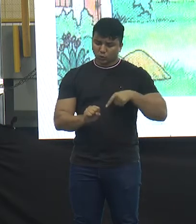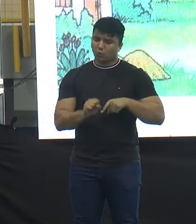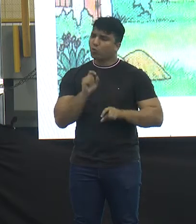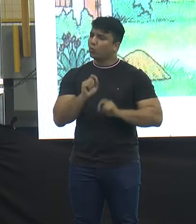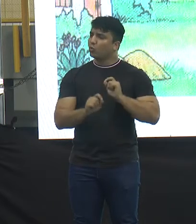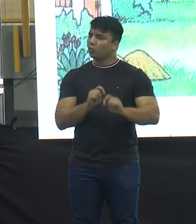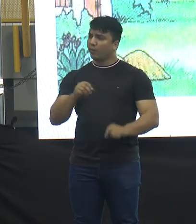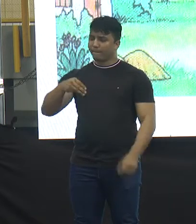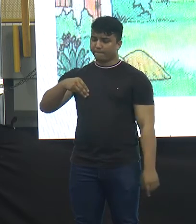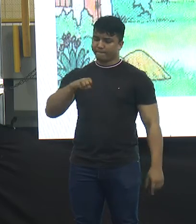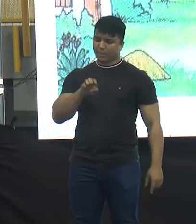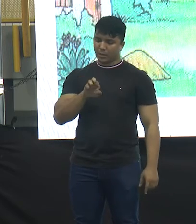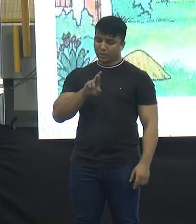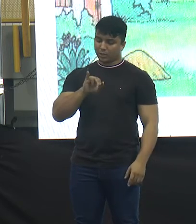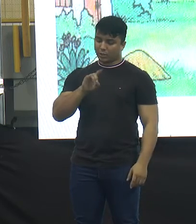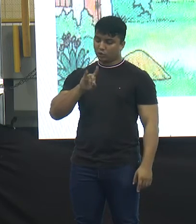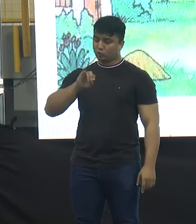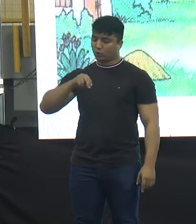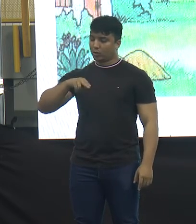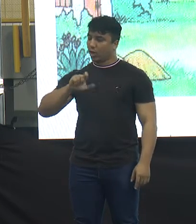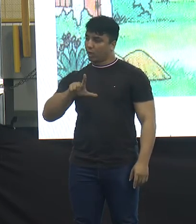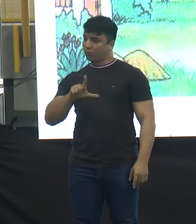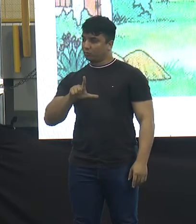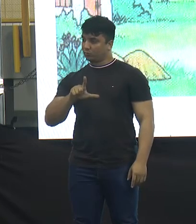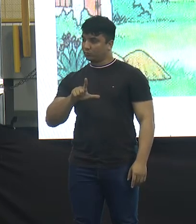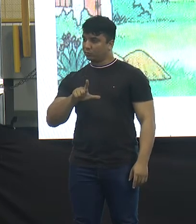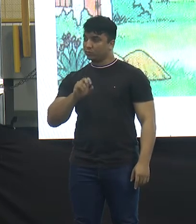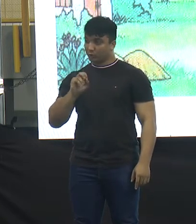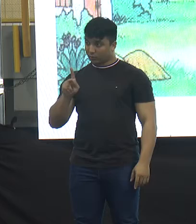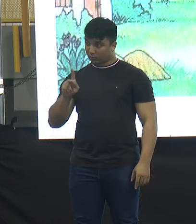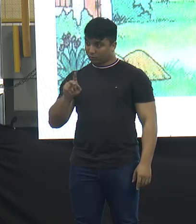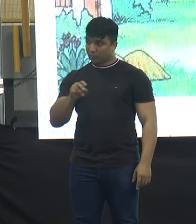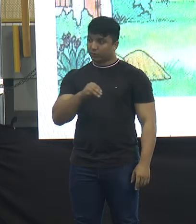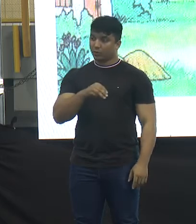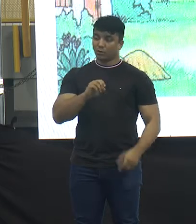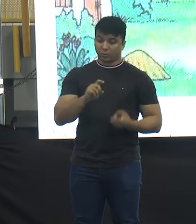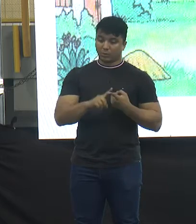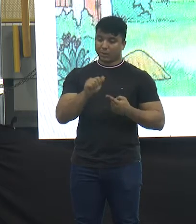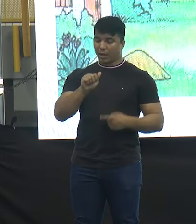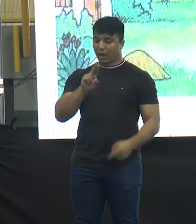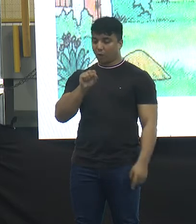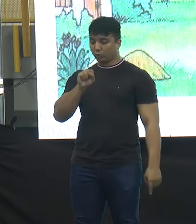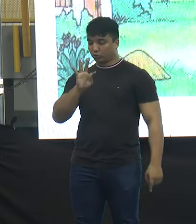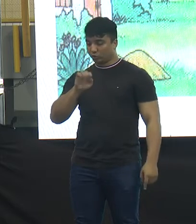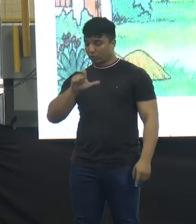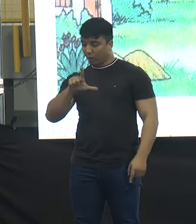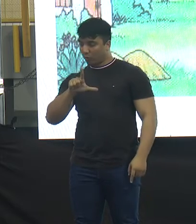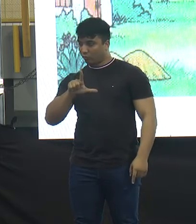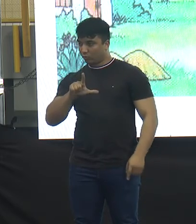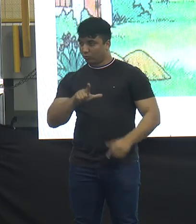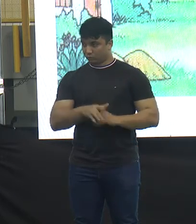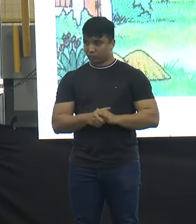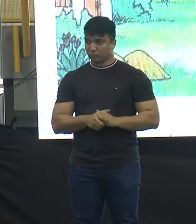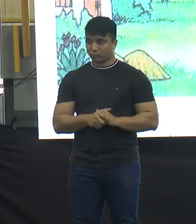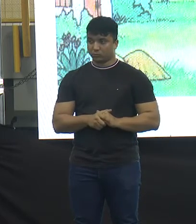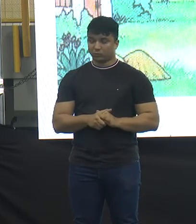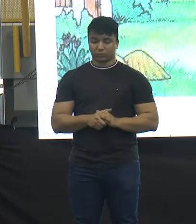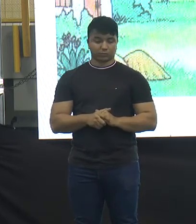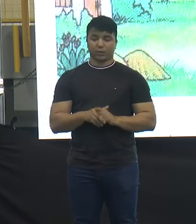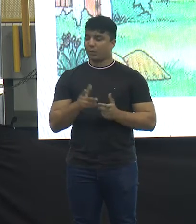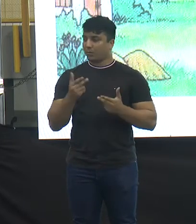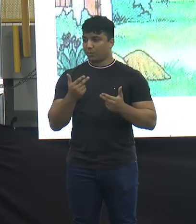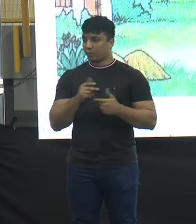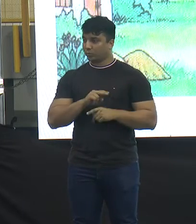chamado de meridional. O sul também é chamado de austral. Beleza. Mesma